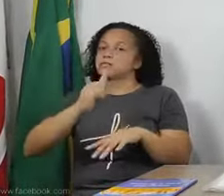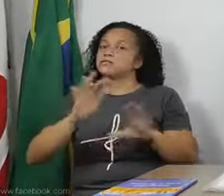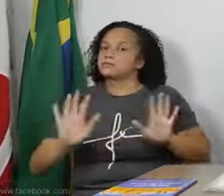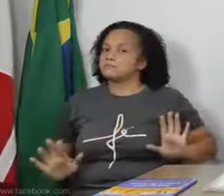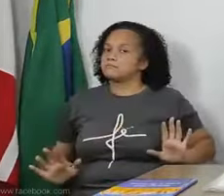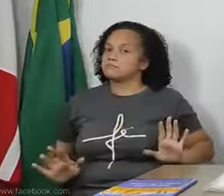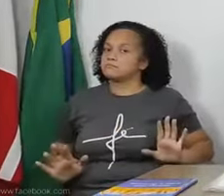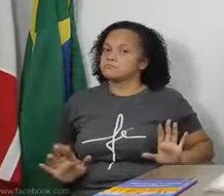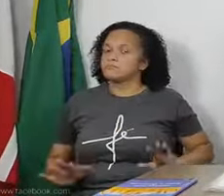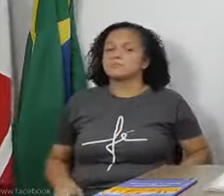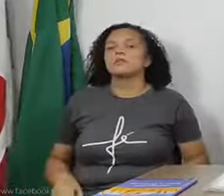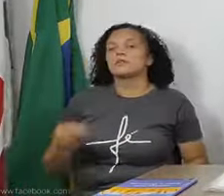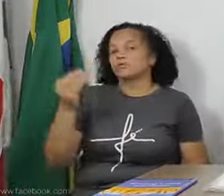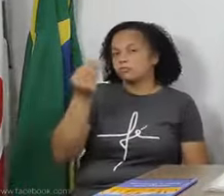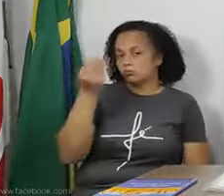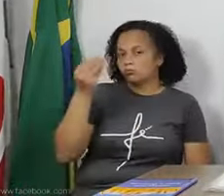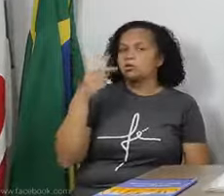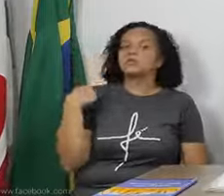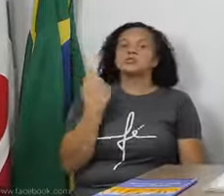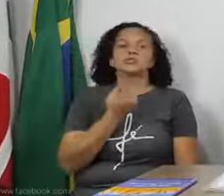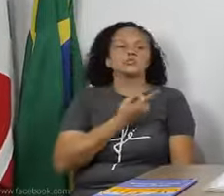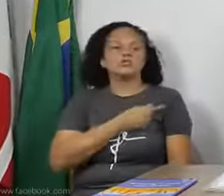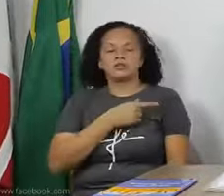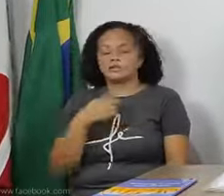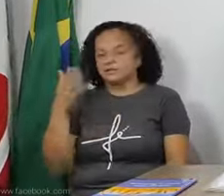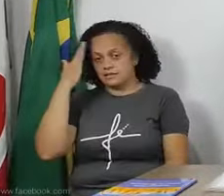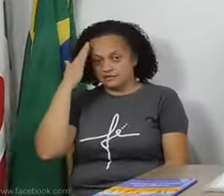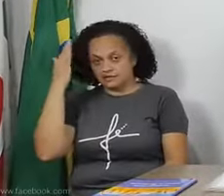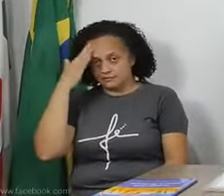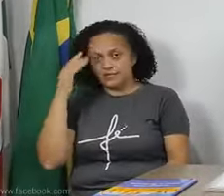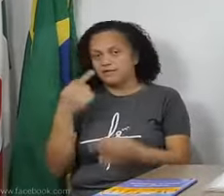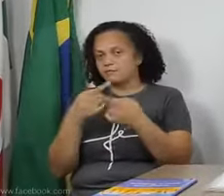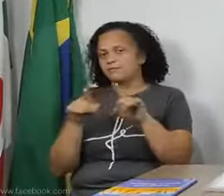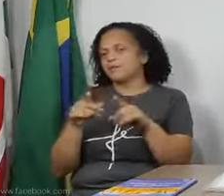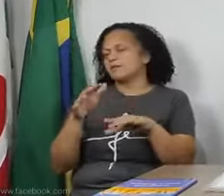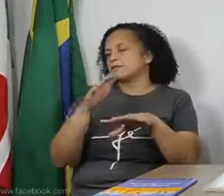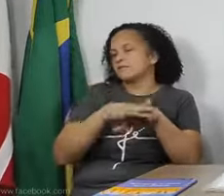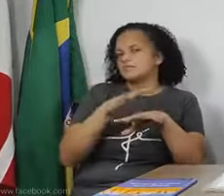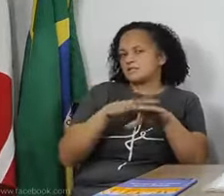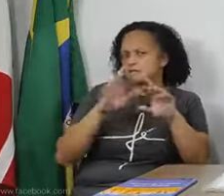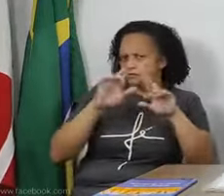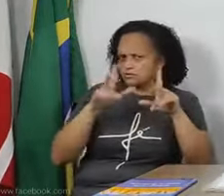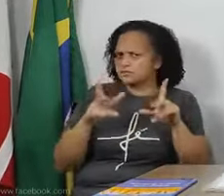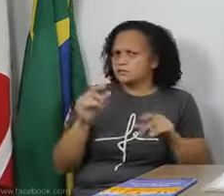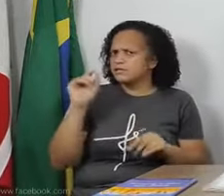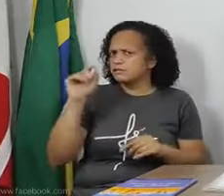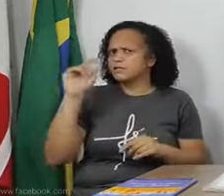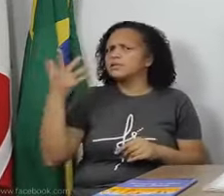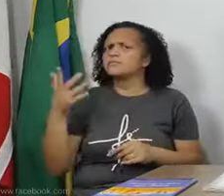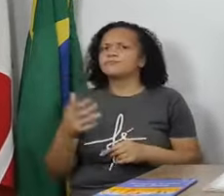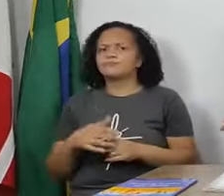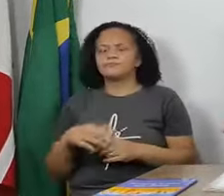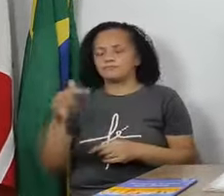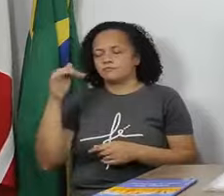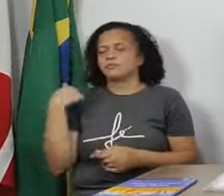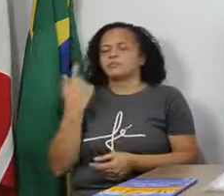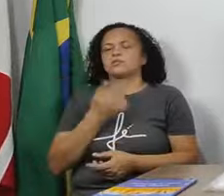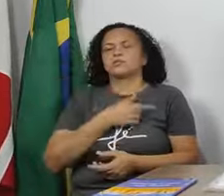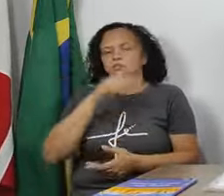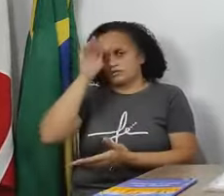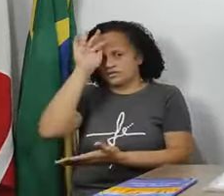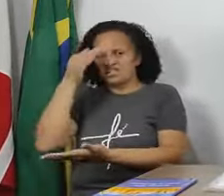coloca em prática, a nossa fé, a nossa casa espiritual, ela é edificada sobre a areia,